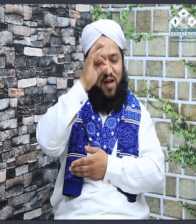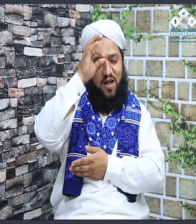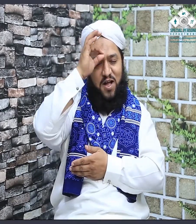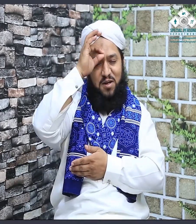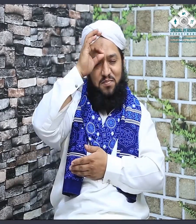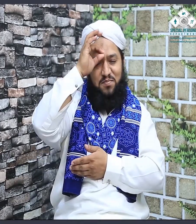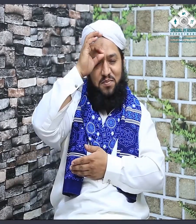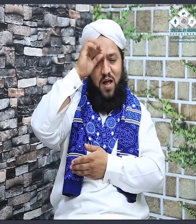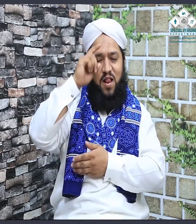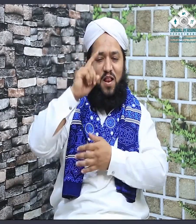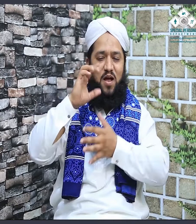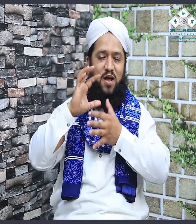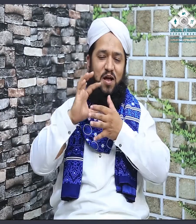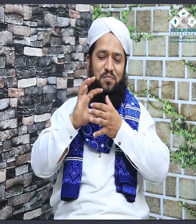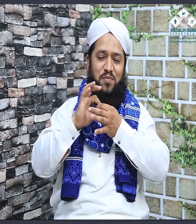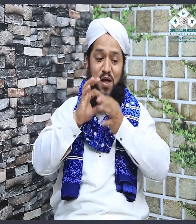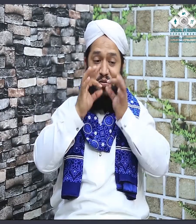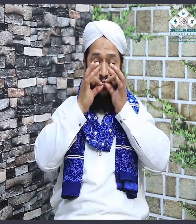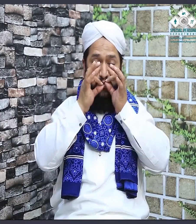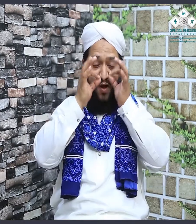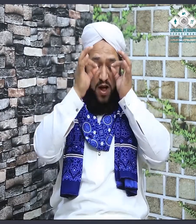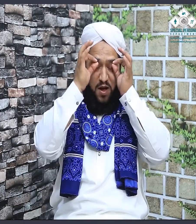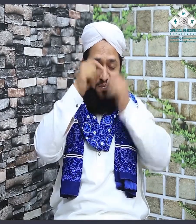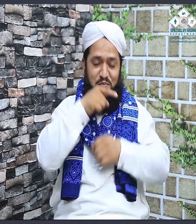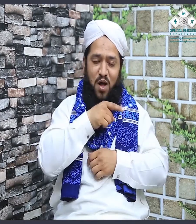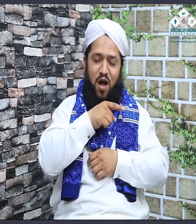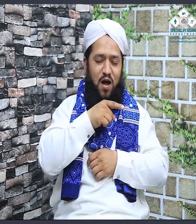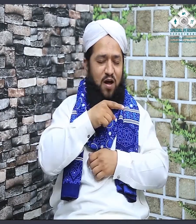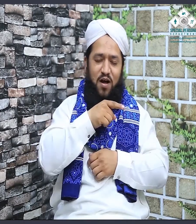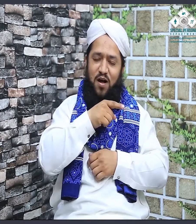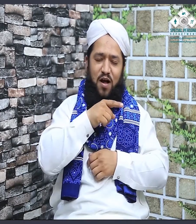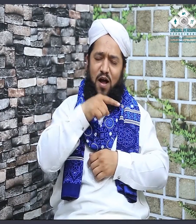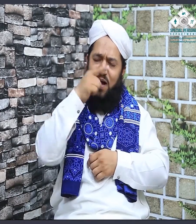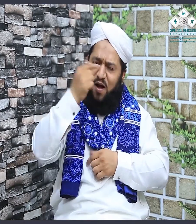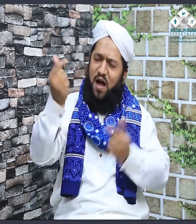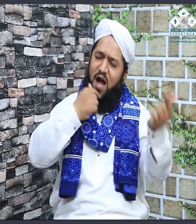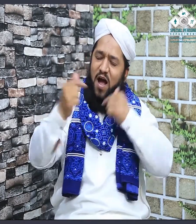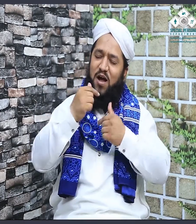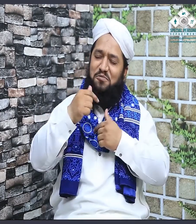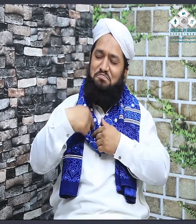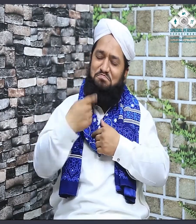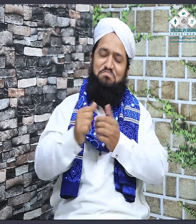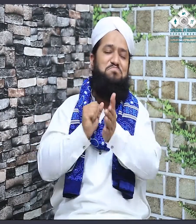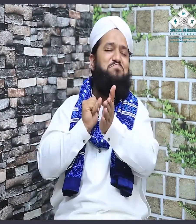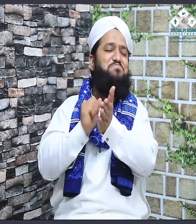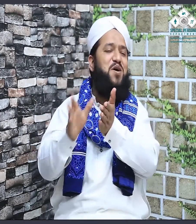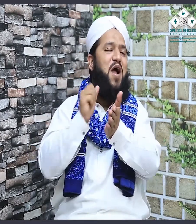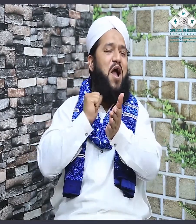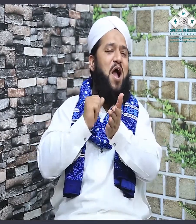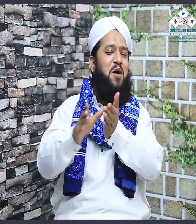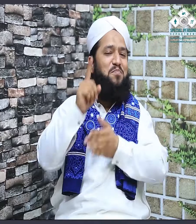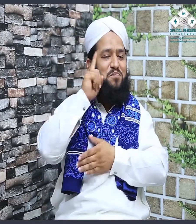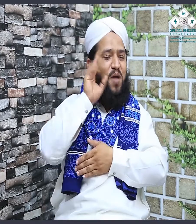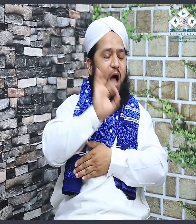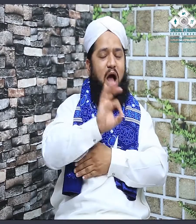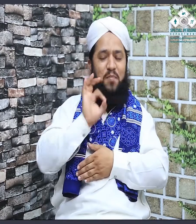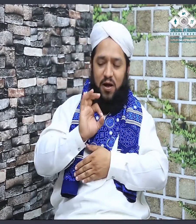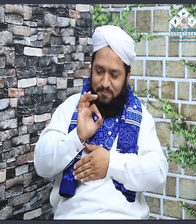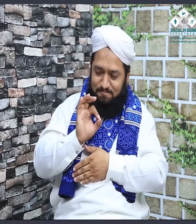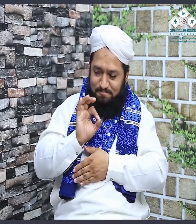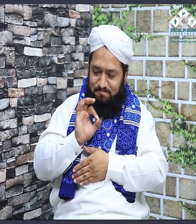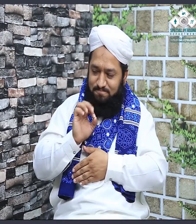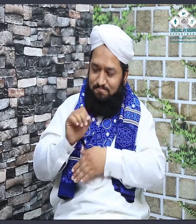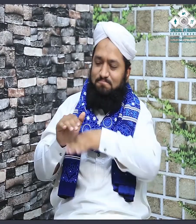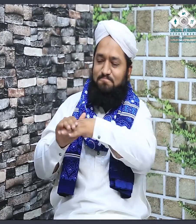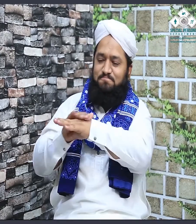کی سیرت بھی دیکھیں نا, سلام اس پر کہ جس نے گالیاں سن کر دعائیں دی. نبی معاف کر دیتے ہیں, تو آپ نے ان پر رحم کیا